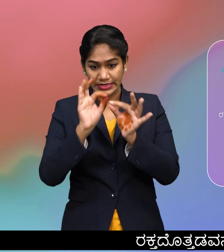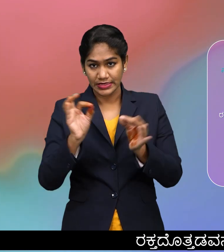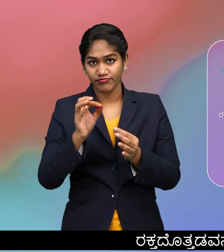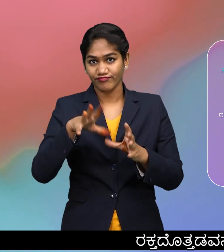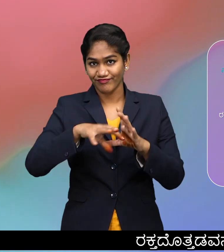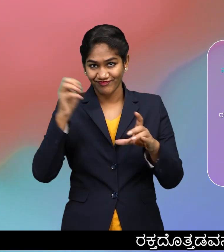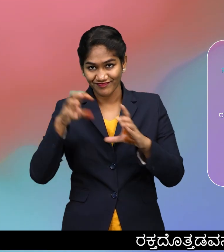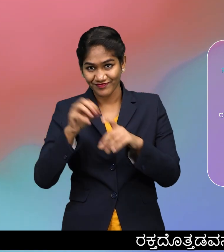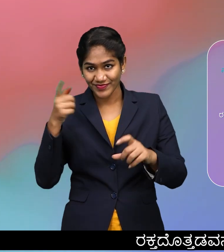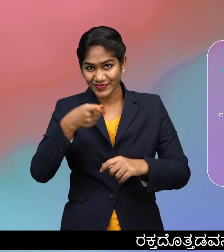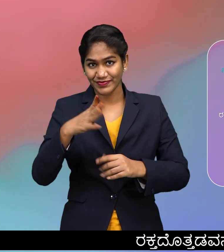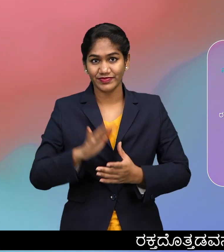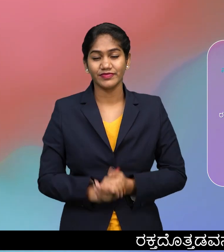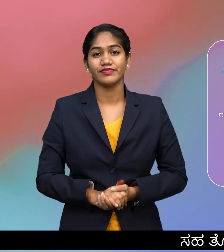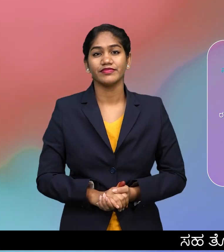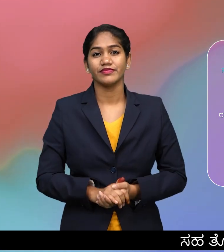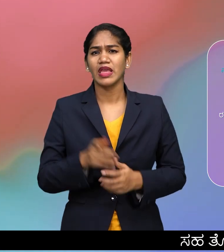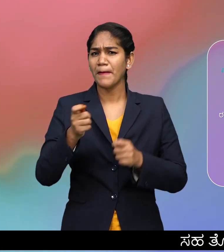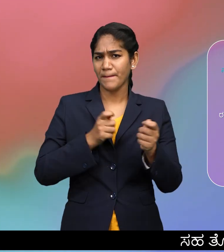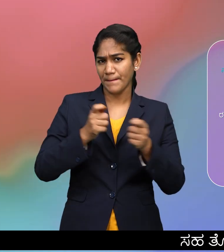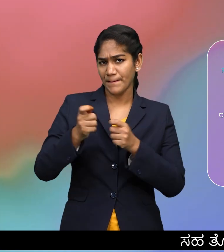ರಕ್ತದೊತ್ತಡವನ್ನು ಕಾಪಾಡಿಕೊಳ್ಳುವಲ್ಲಿ ಸಹ ತೊಡಗಿಸಿಕೊಂಡಿದೆ.